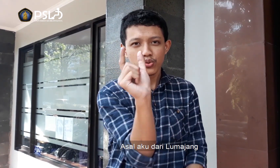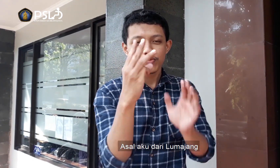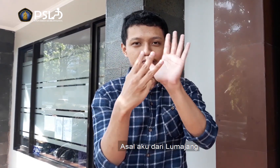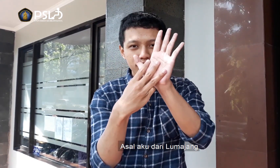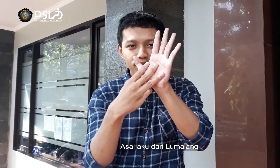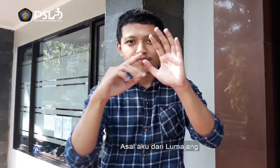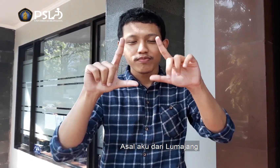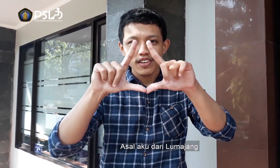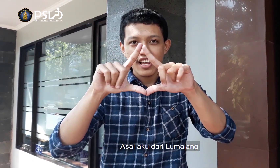Lumajang.